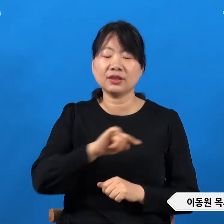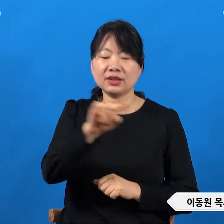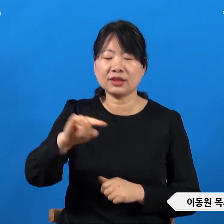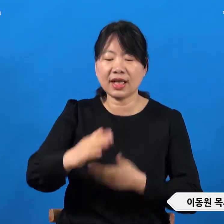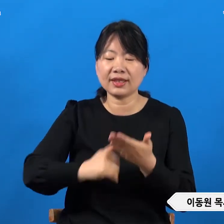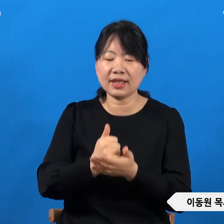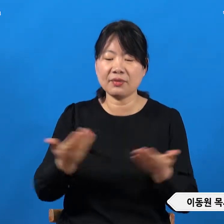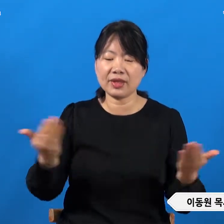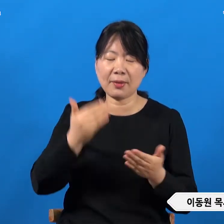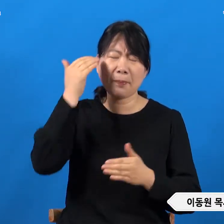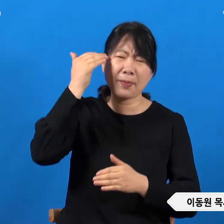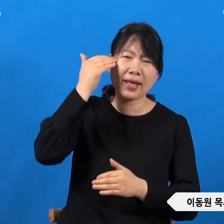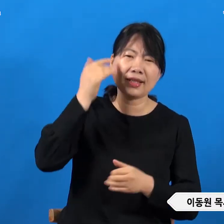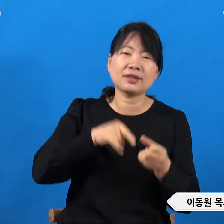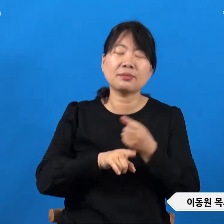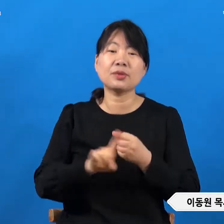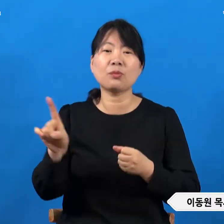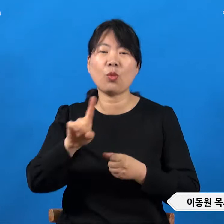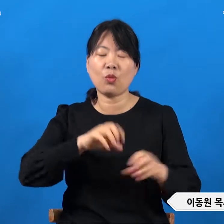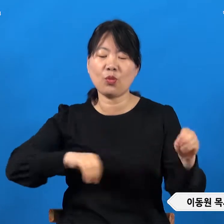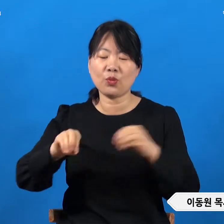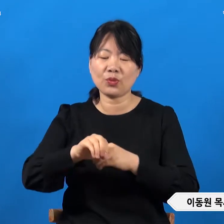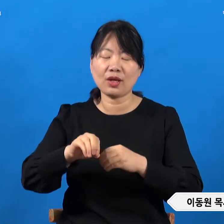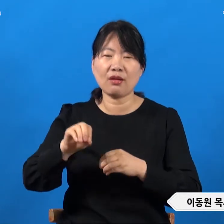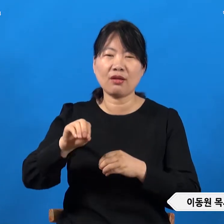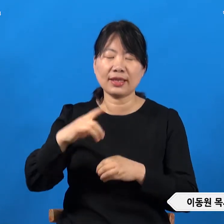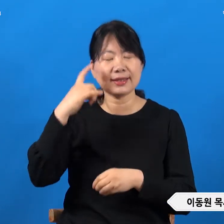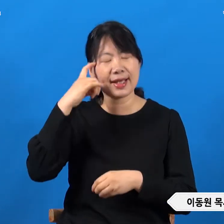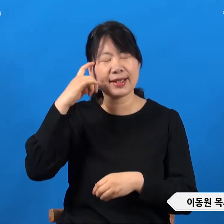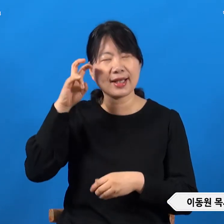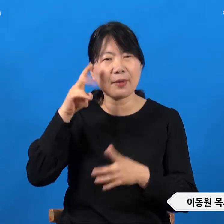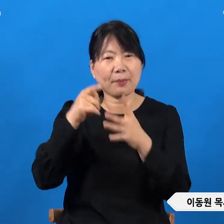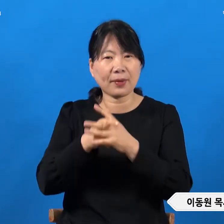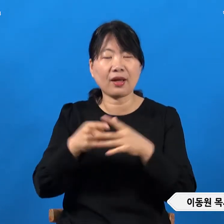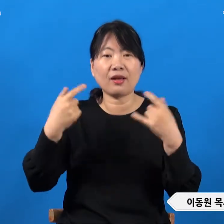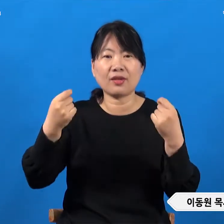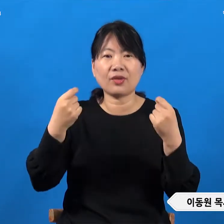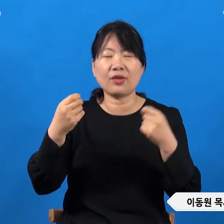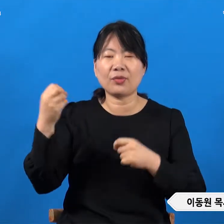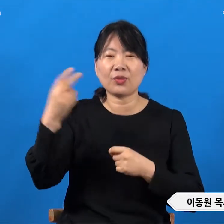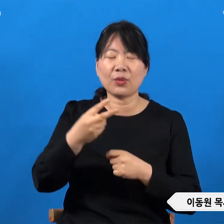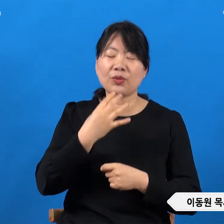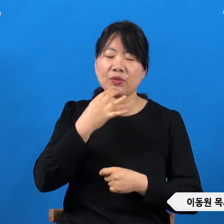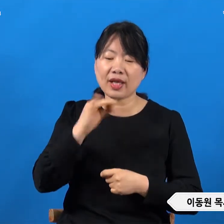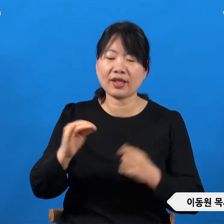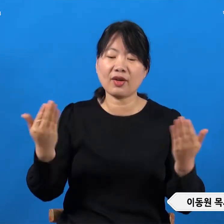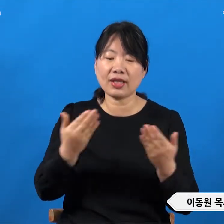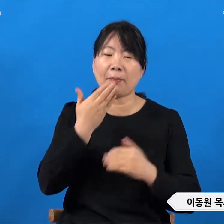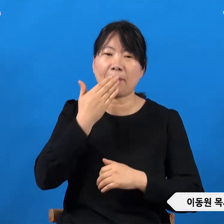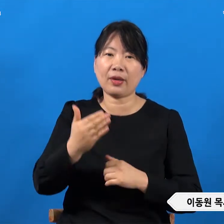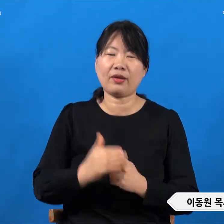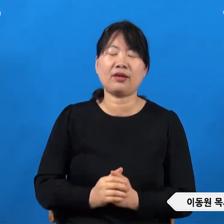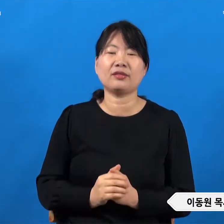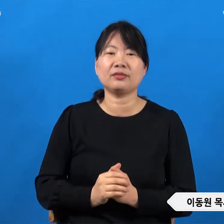그들이 하나님의 일을 방해한다는 것은 오히려 예상할 만한 일이고 또 당연한 일일 수가